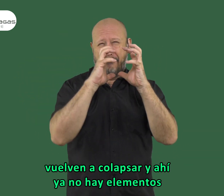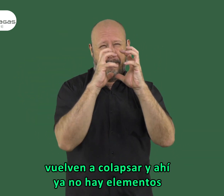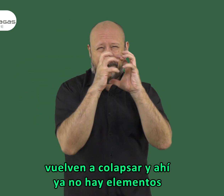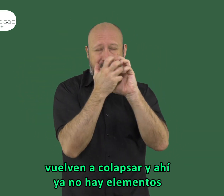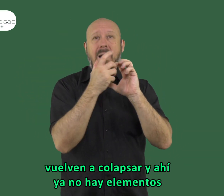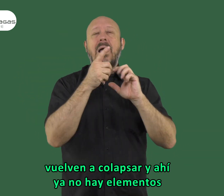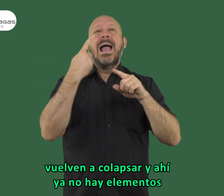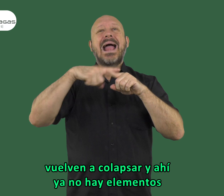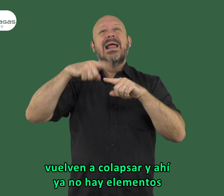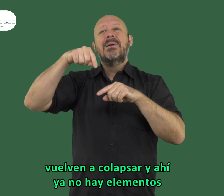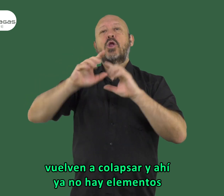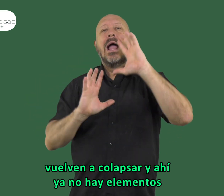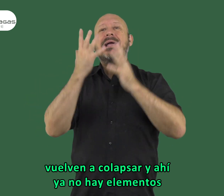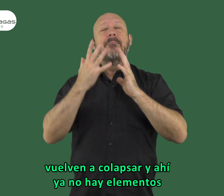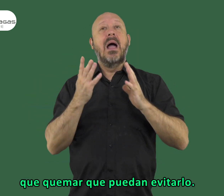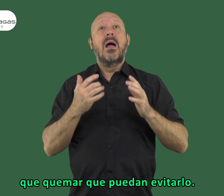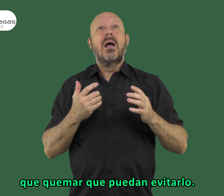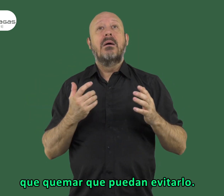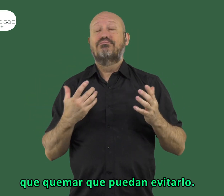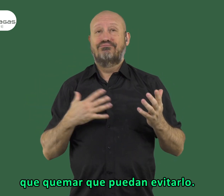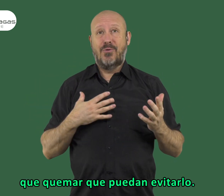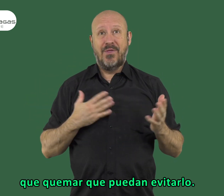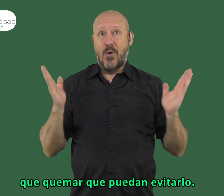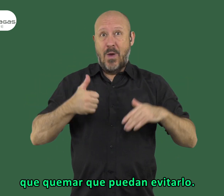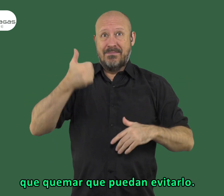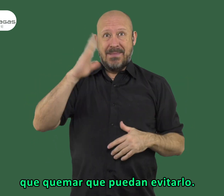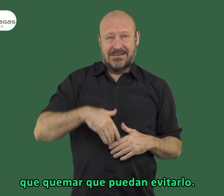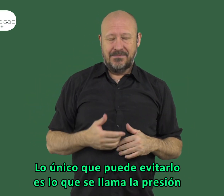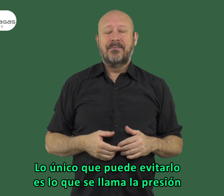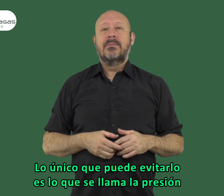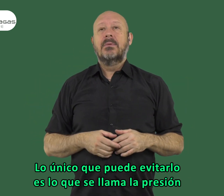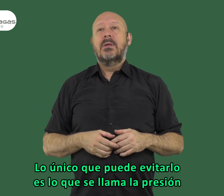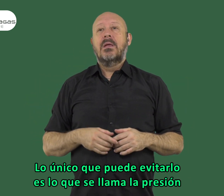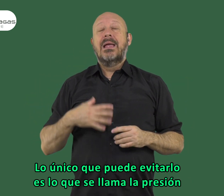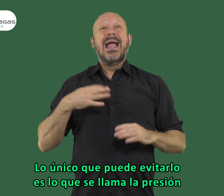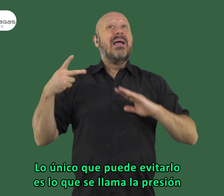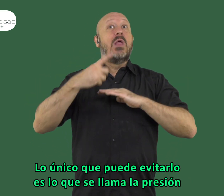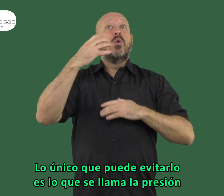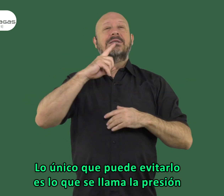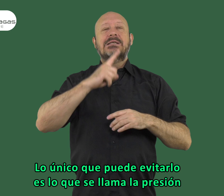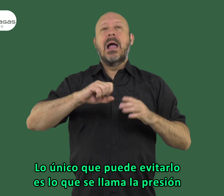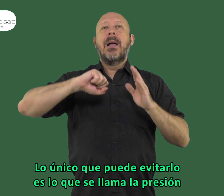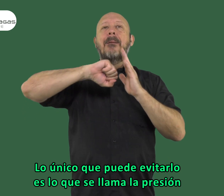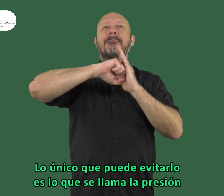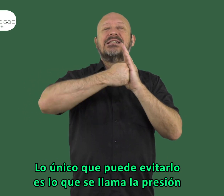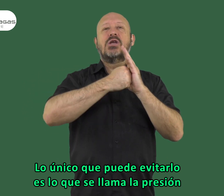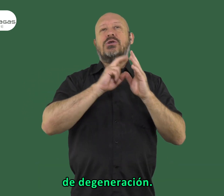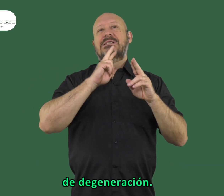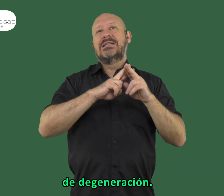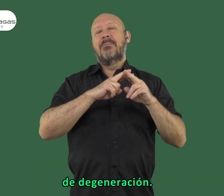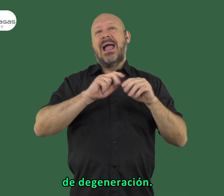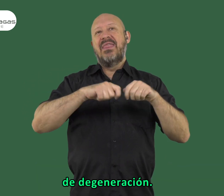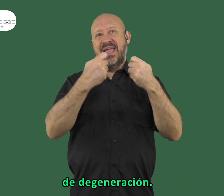y ahí ya no hay elementos que quemar que puedan evitarlo. Lo único que puede evitarlo es lo que se llama la presión